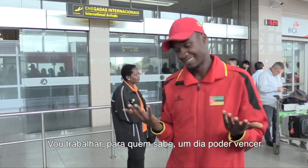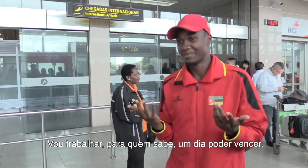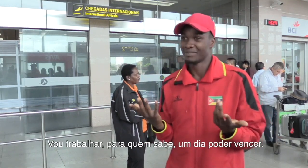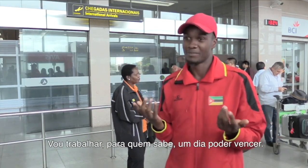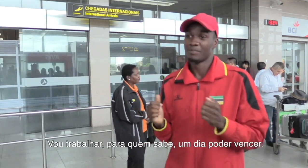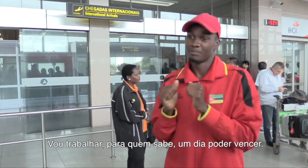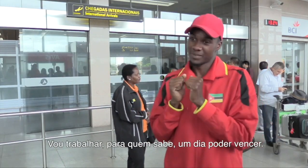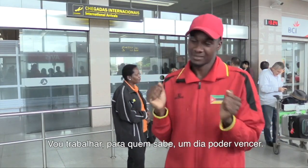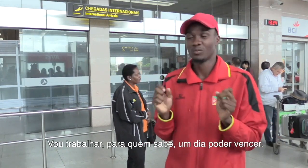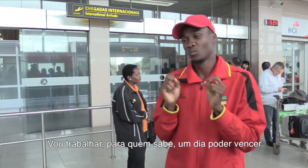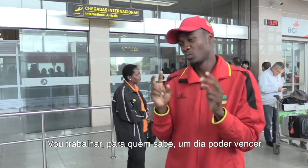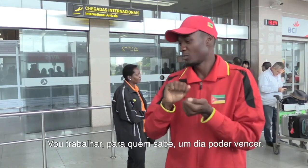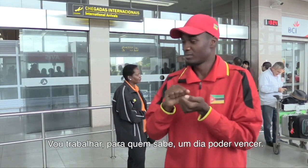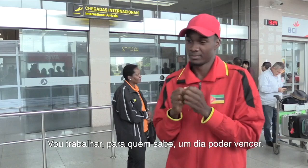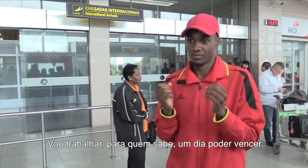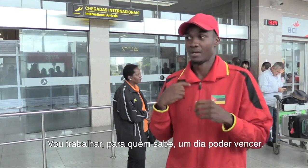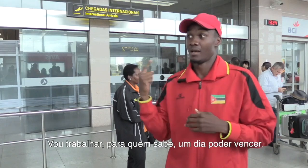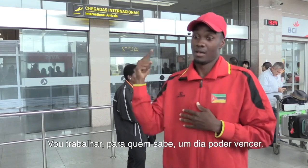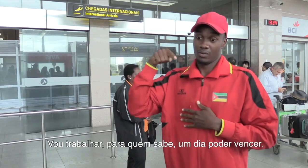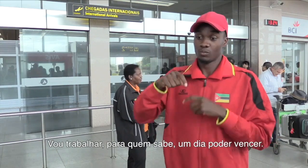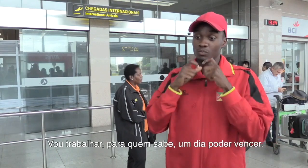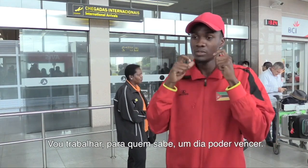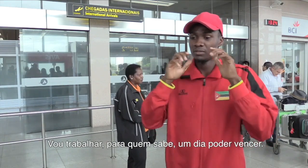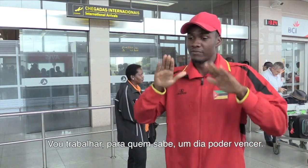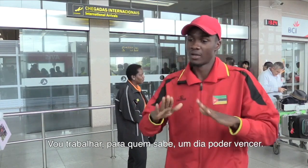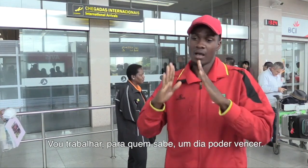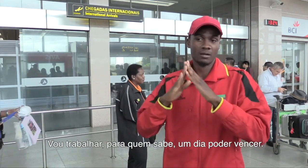Vou trabalhar para, quem sabe, um dia poder vencer.